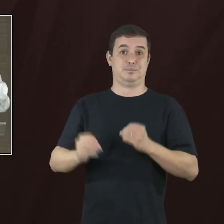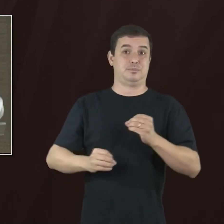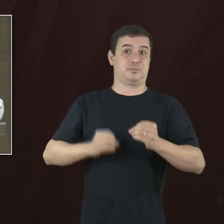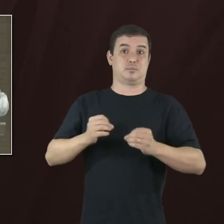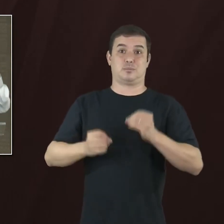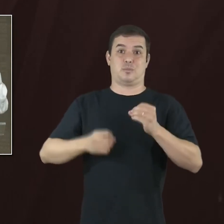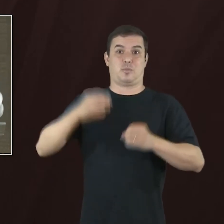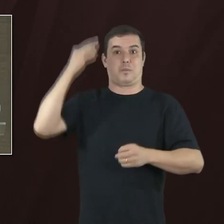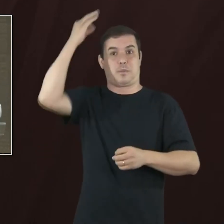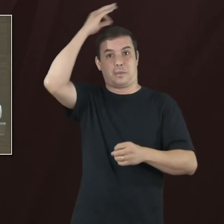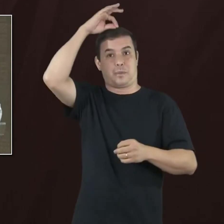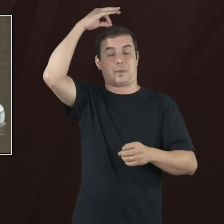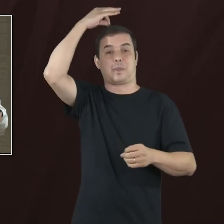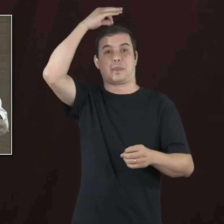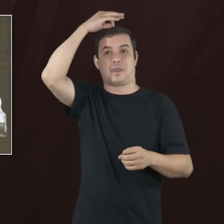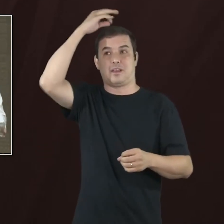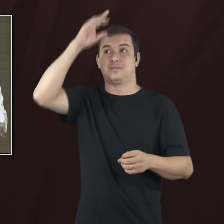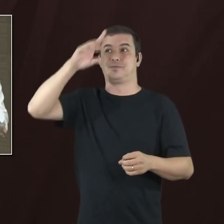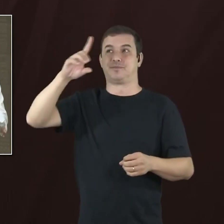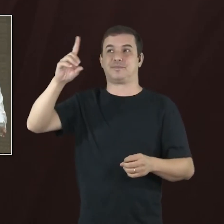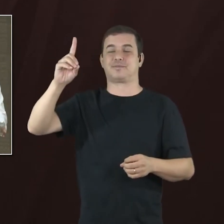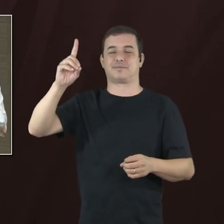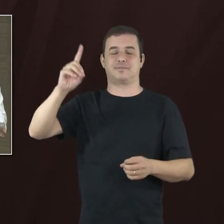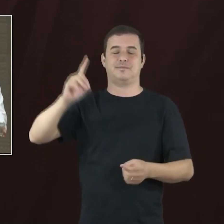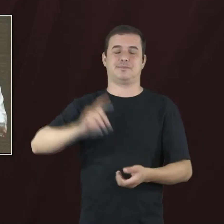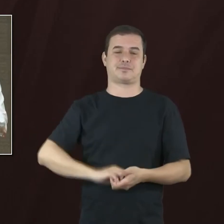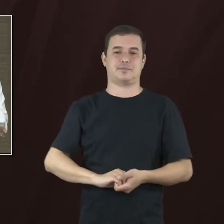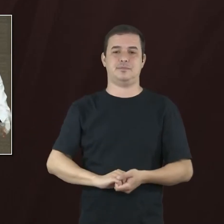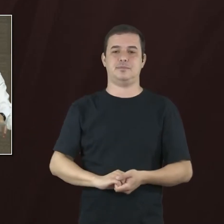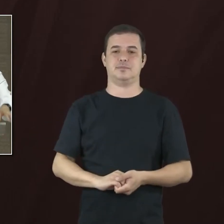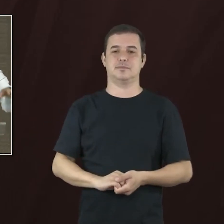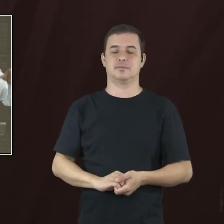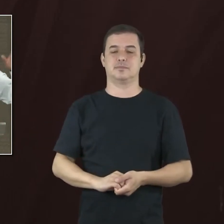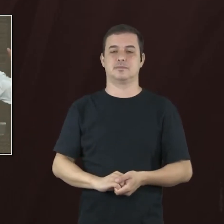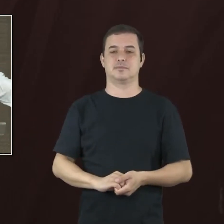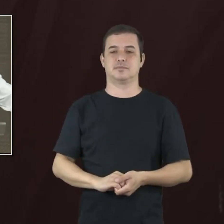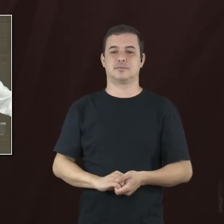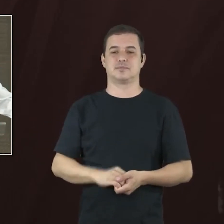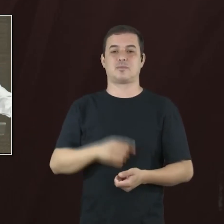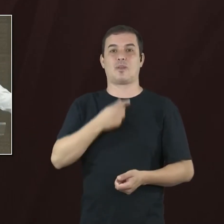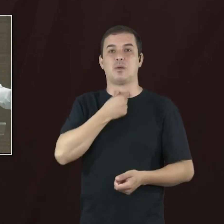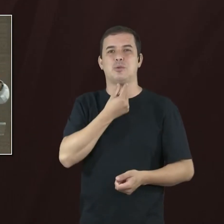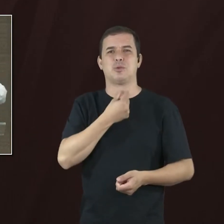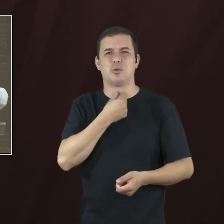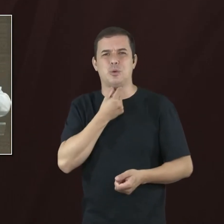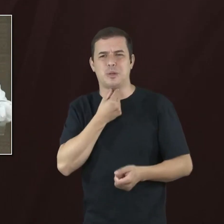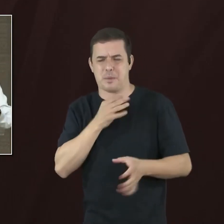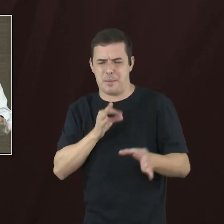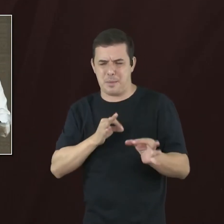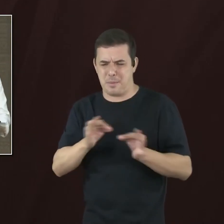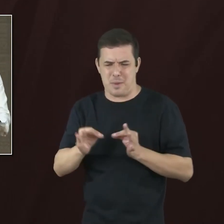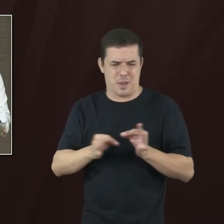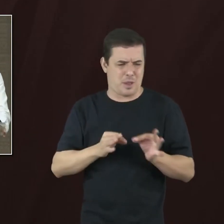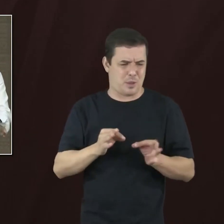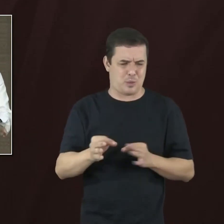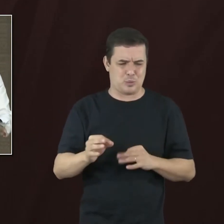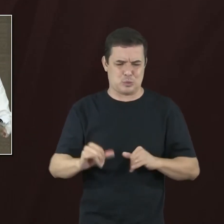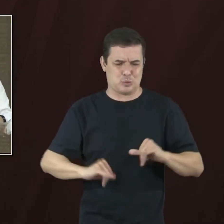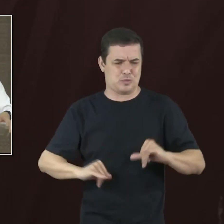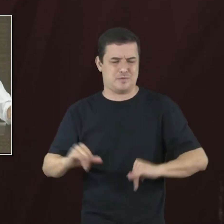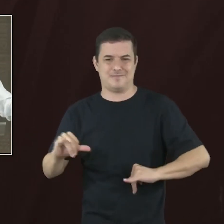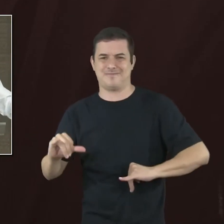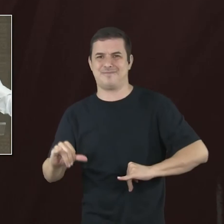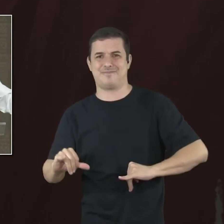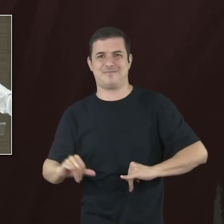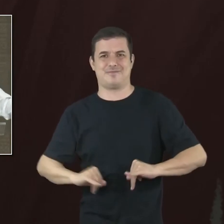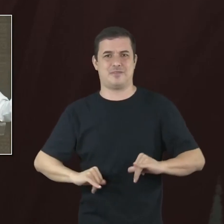do Espírito Santo. Irmão Dong preparou essa terra para nós, irmãos.